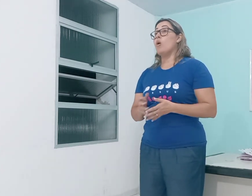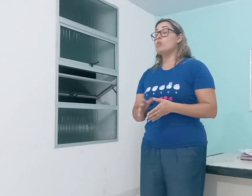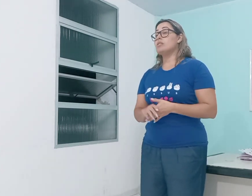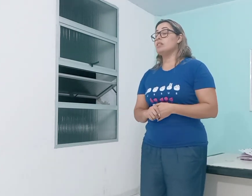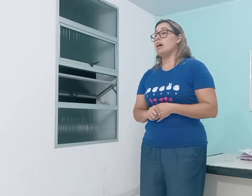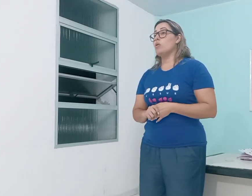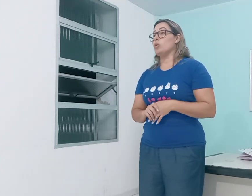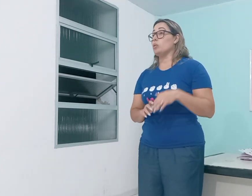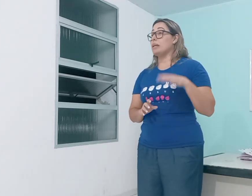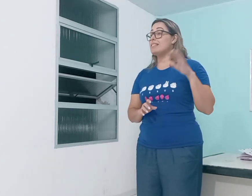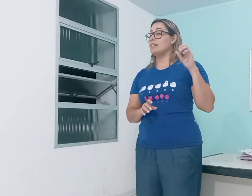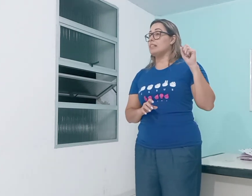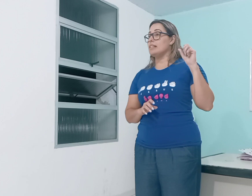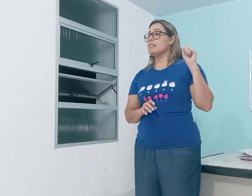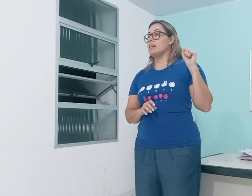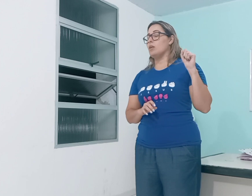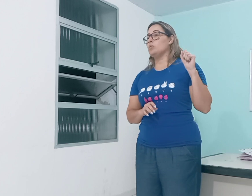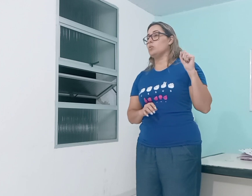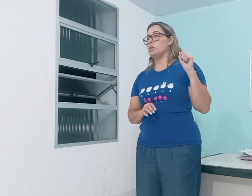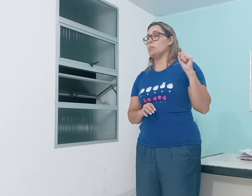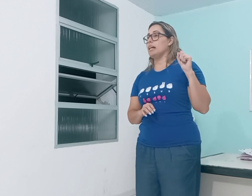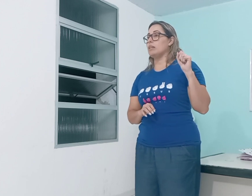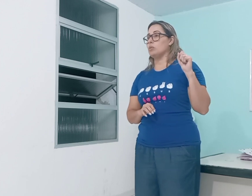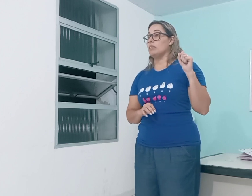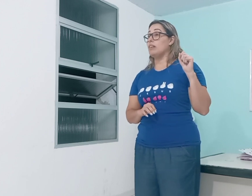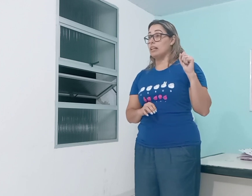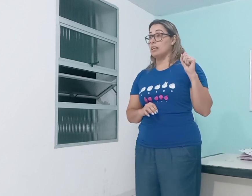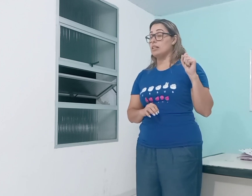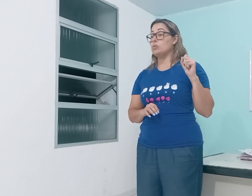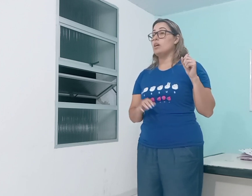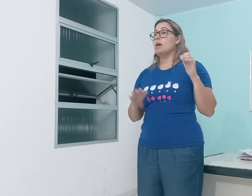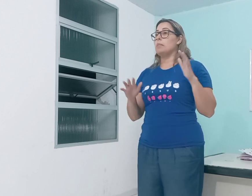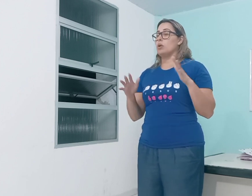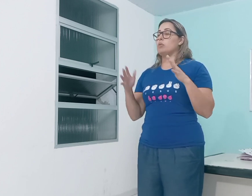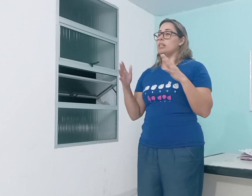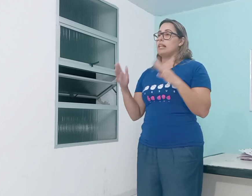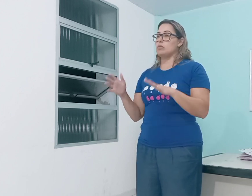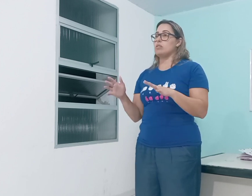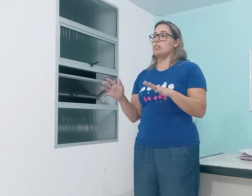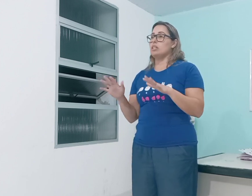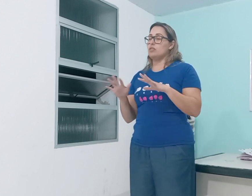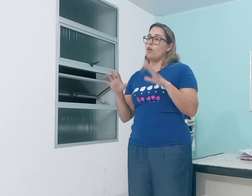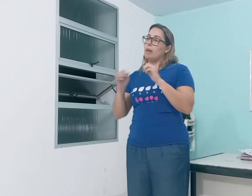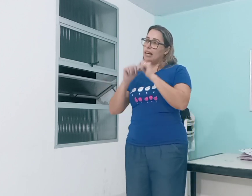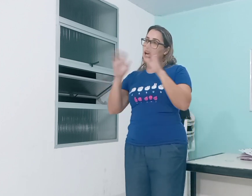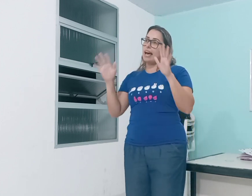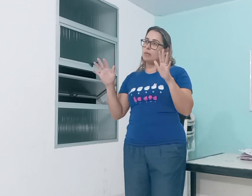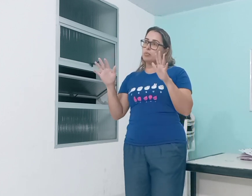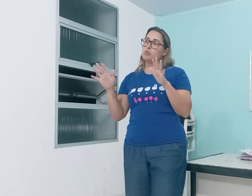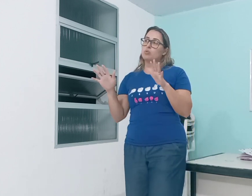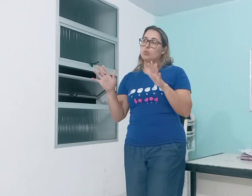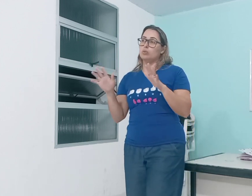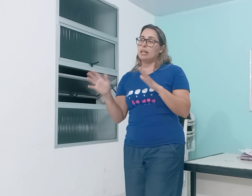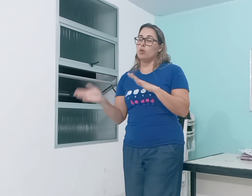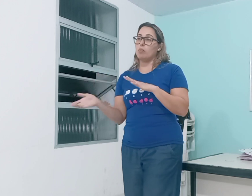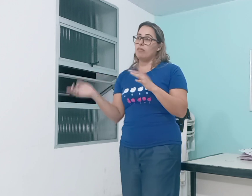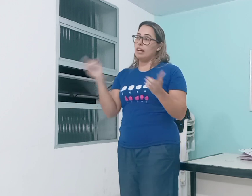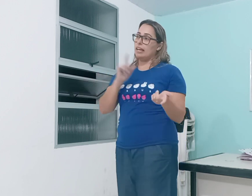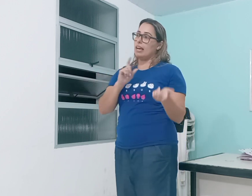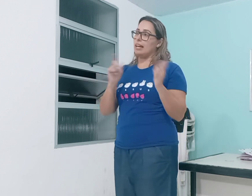se não, eu estou prestando atenção no que o pregador está falando para eu poder traduzir de forma clara para o surdo, né? Como eu falei, a